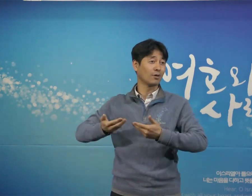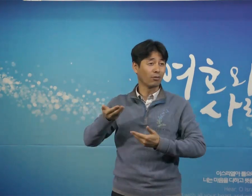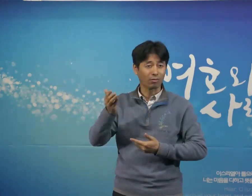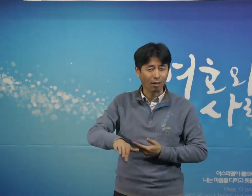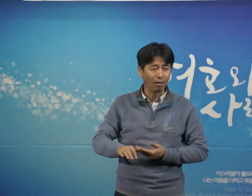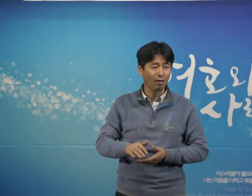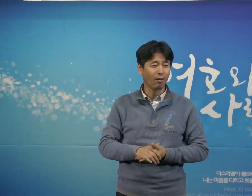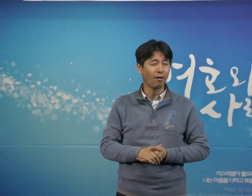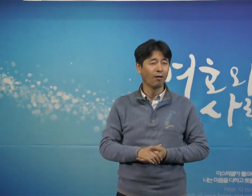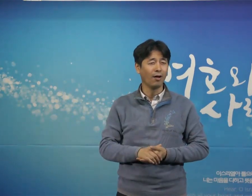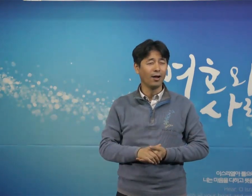명령하셨는데